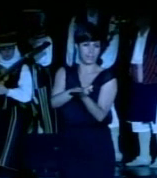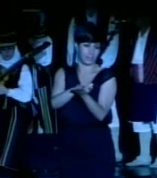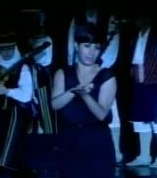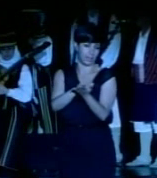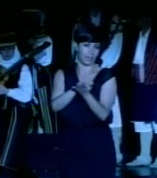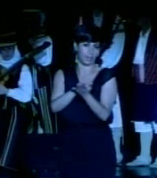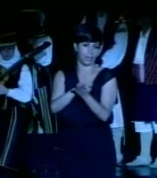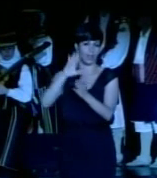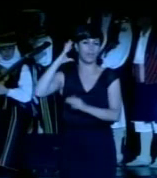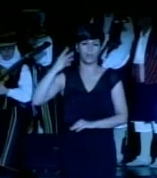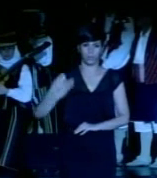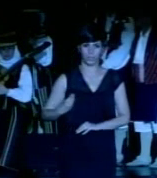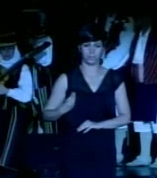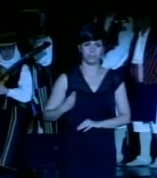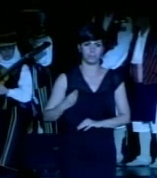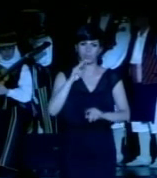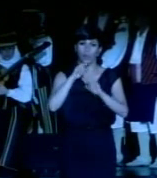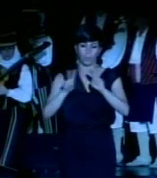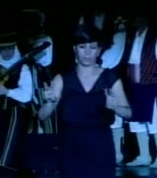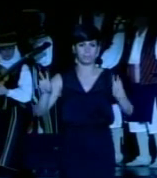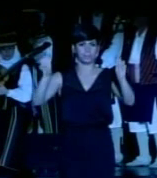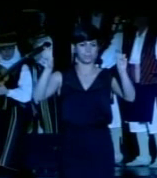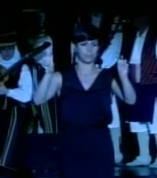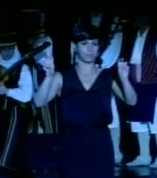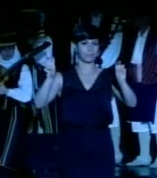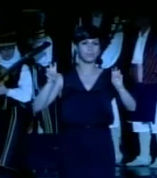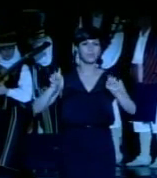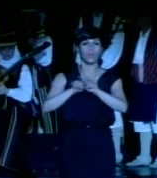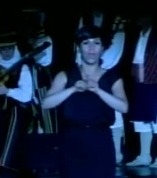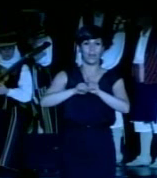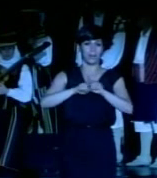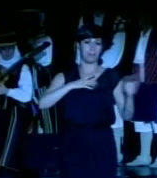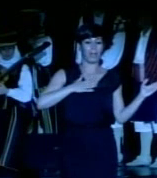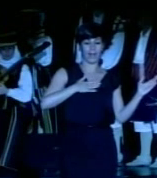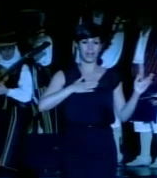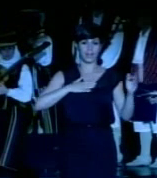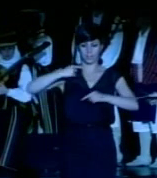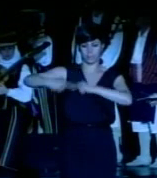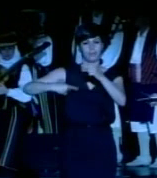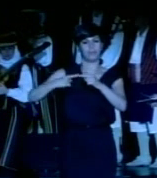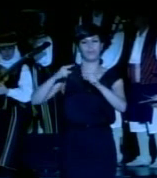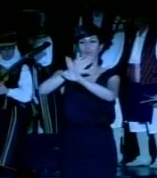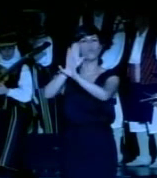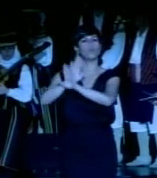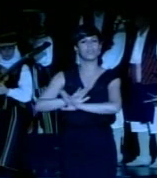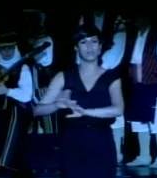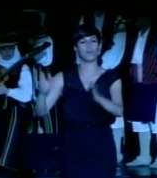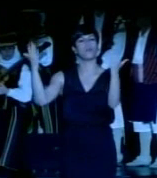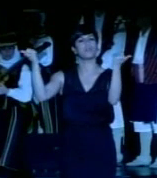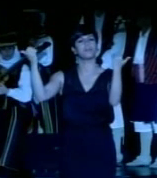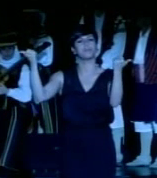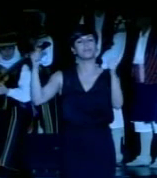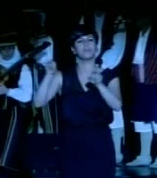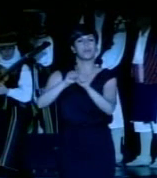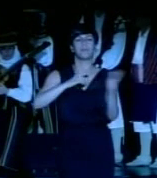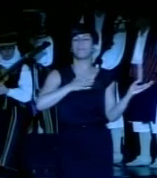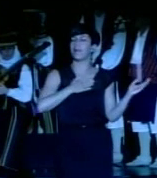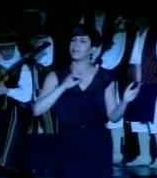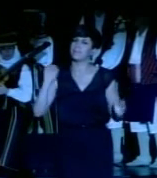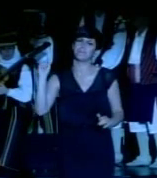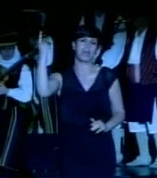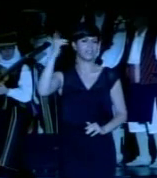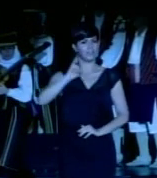Lanzarote. Atención a la evolución tan espectacular de los bailarines en escena, y se despedirán, como no, con el baile que